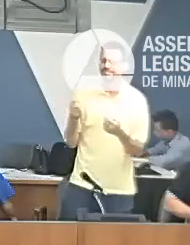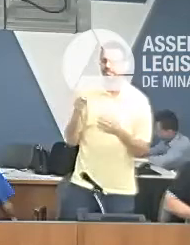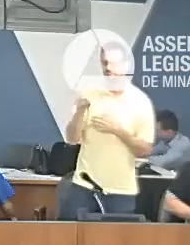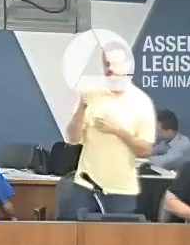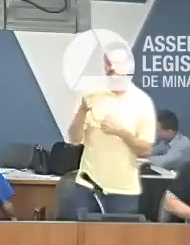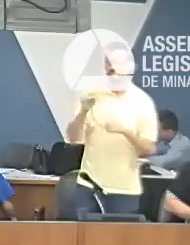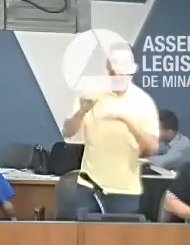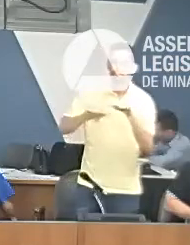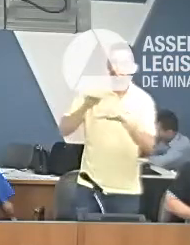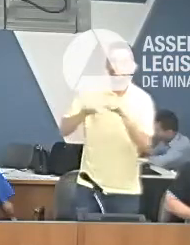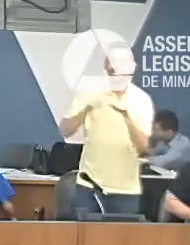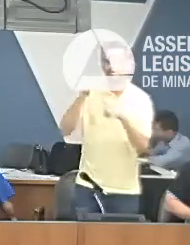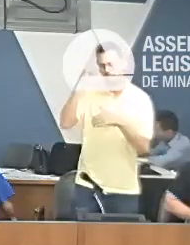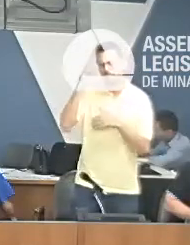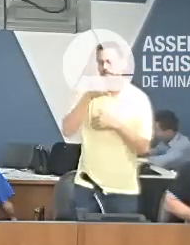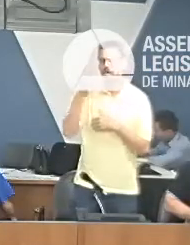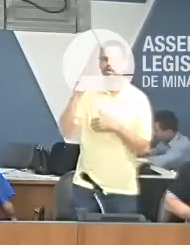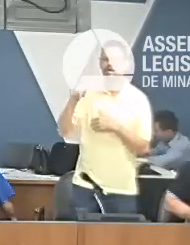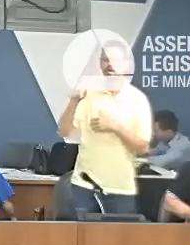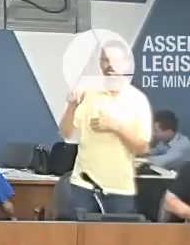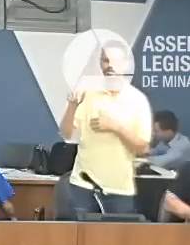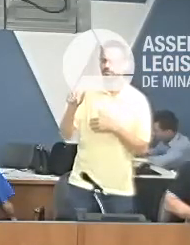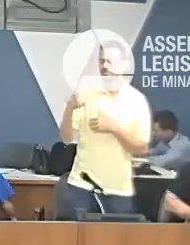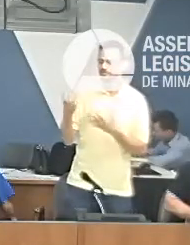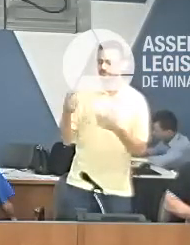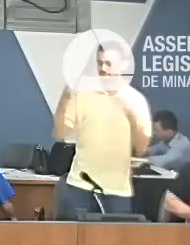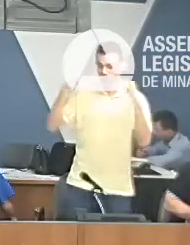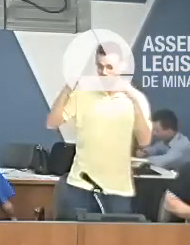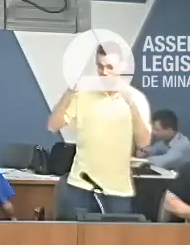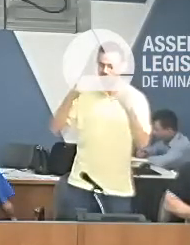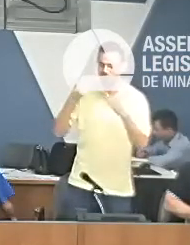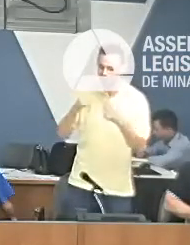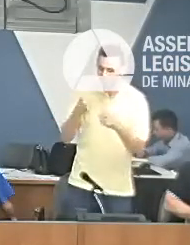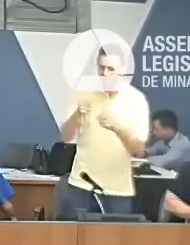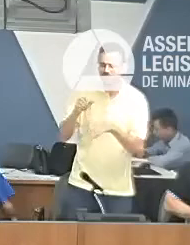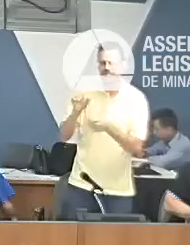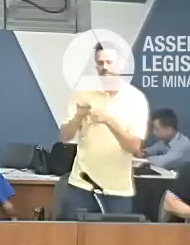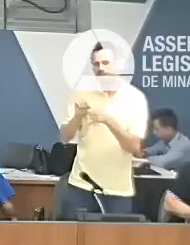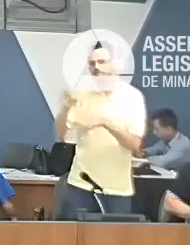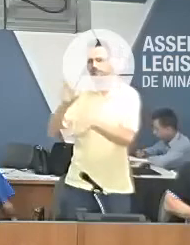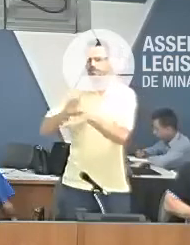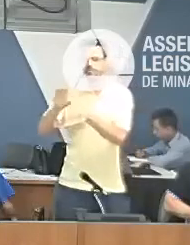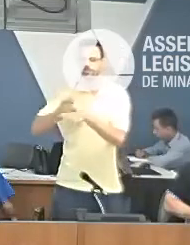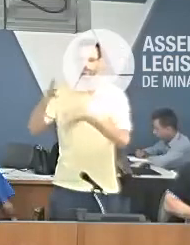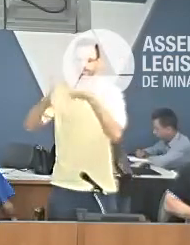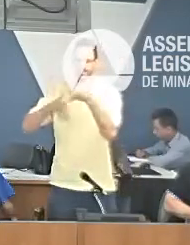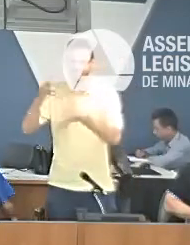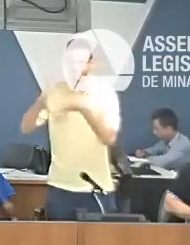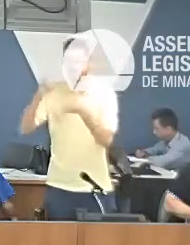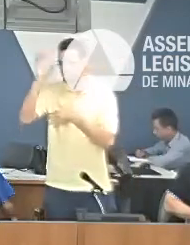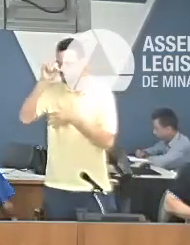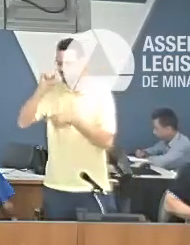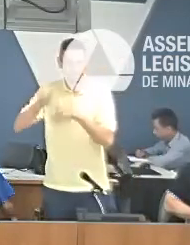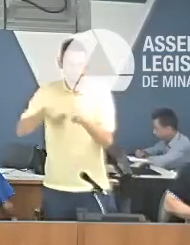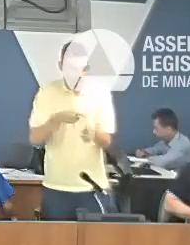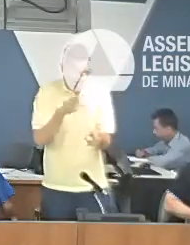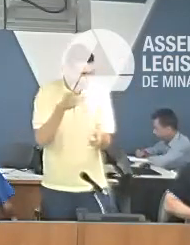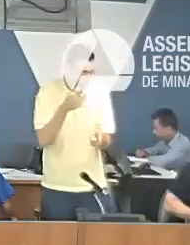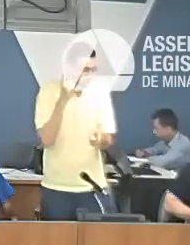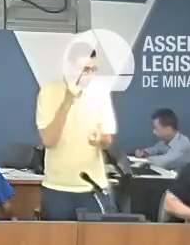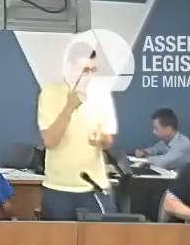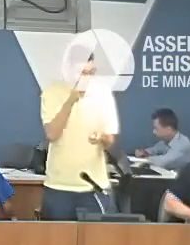exemplo ele quer nadar mas ele não consegue é não consegue fazer a a